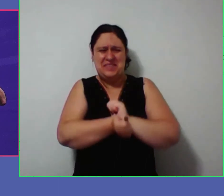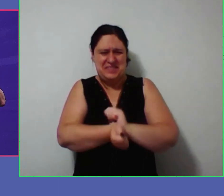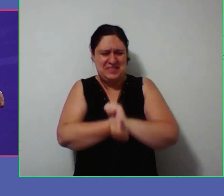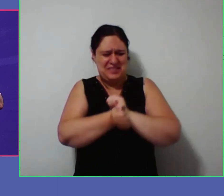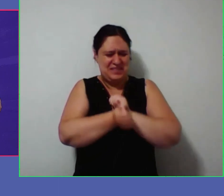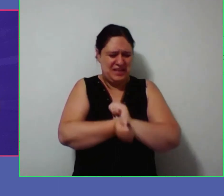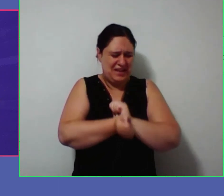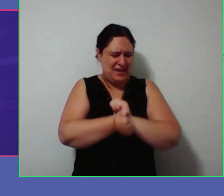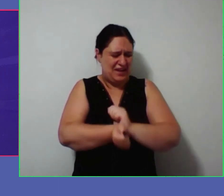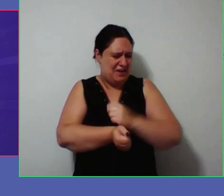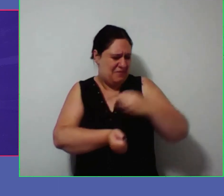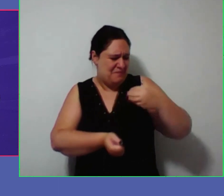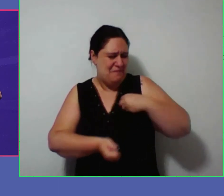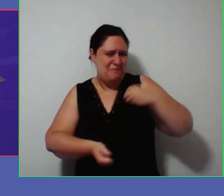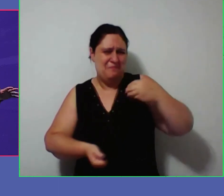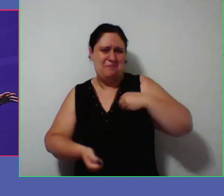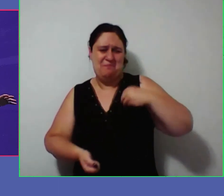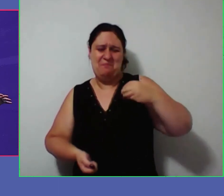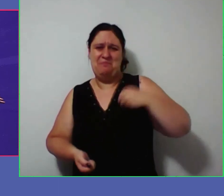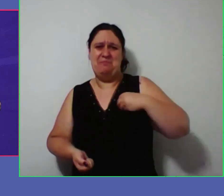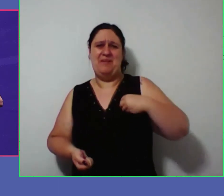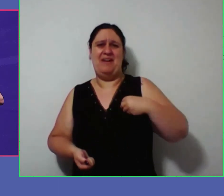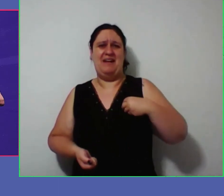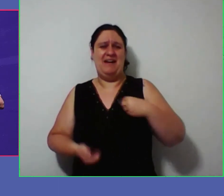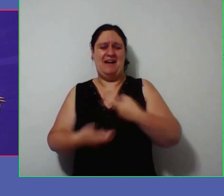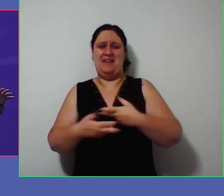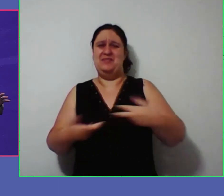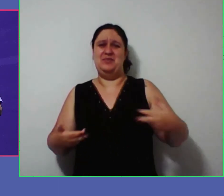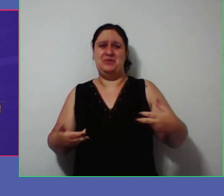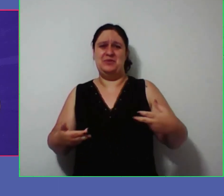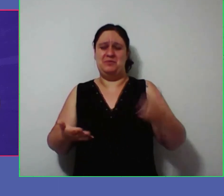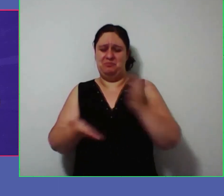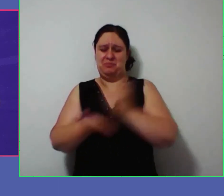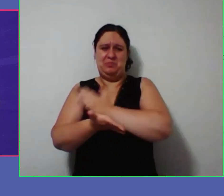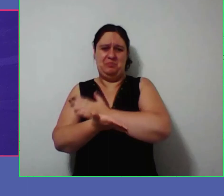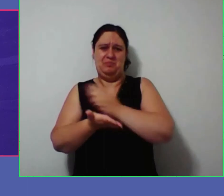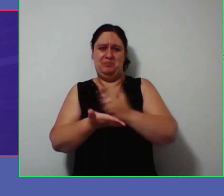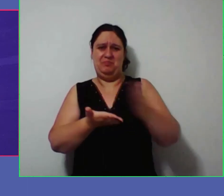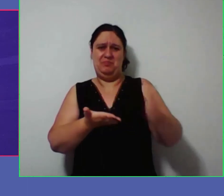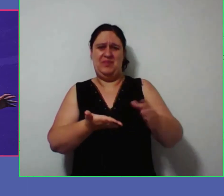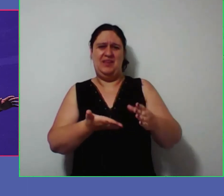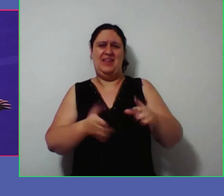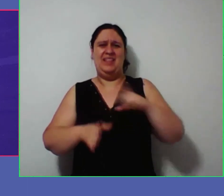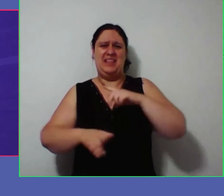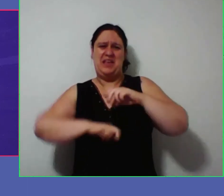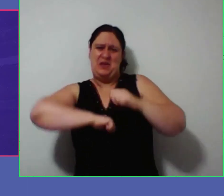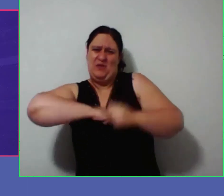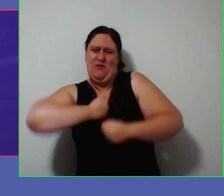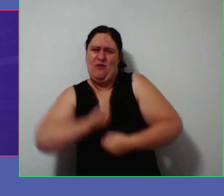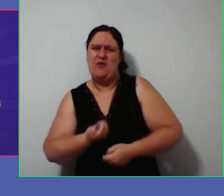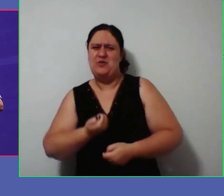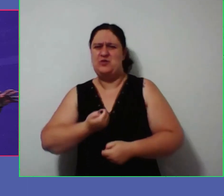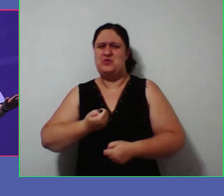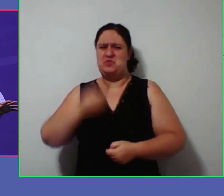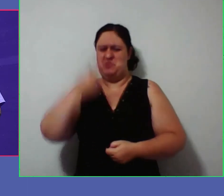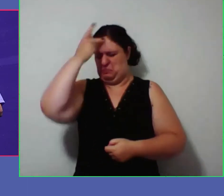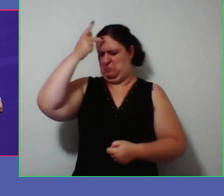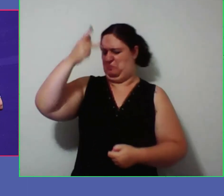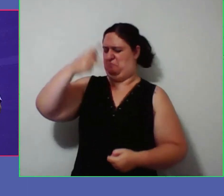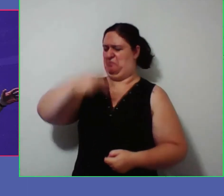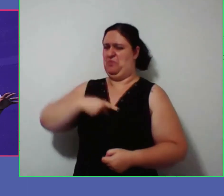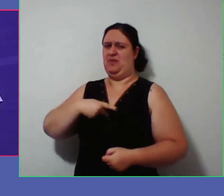de tantas coisas que nos dividem, né? Ódio, né? De egoísmo,